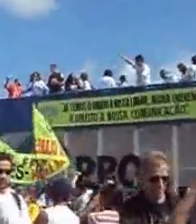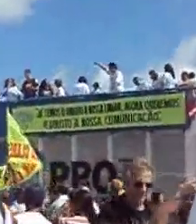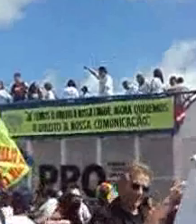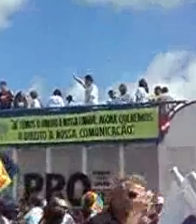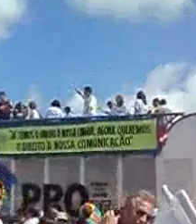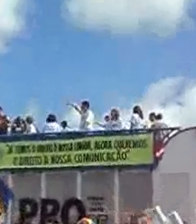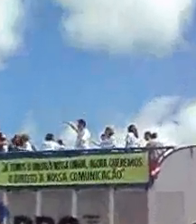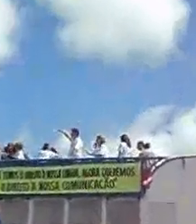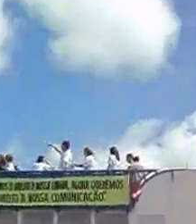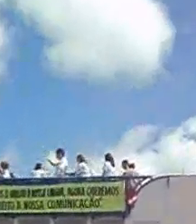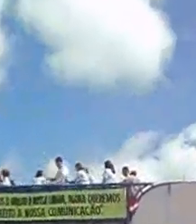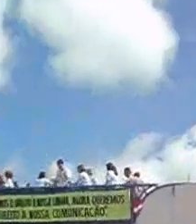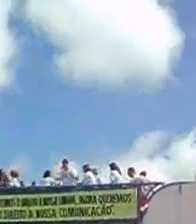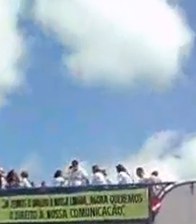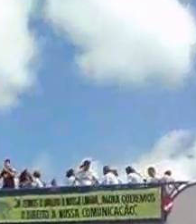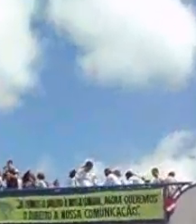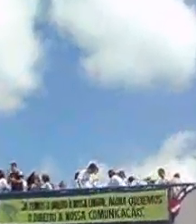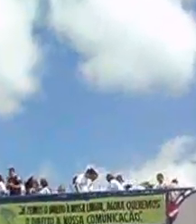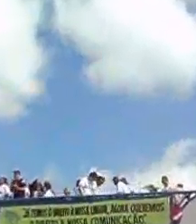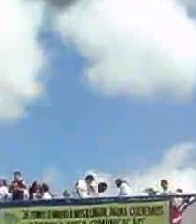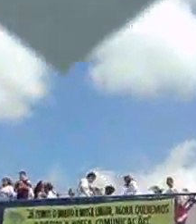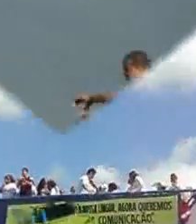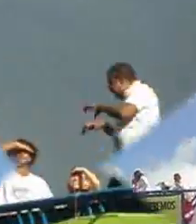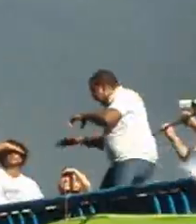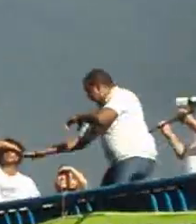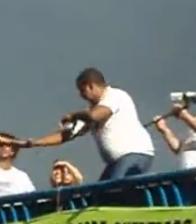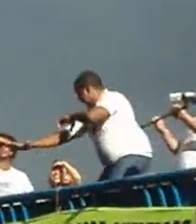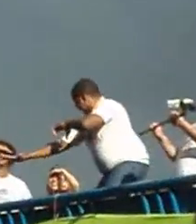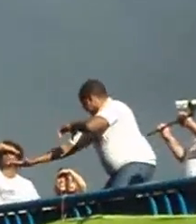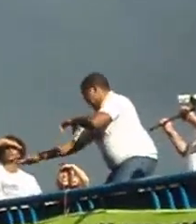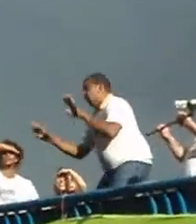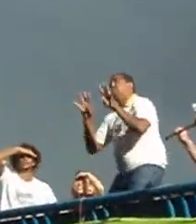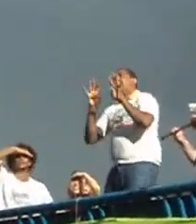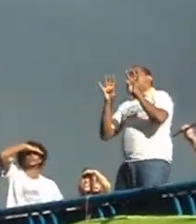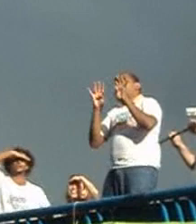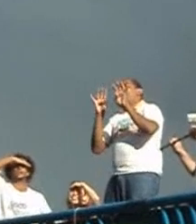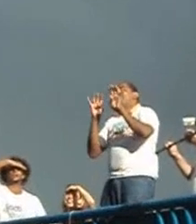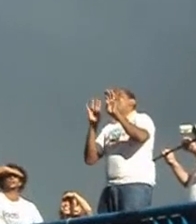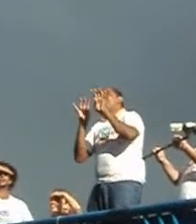e surdas, a causa de pessoas com DEPAC, está presente.